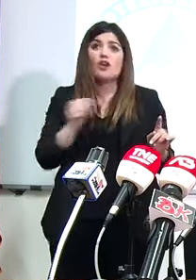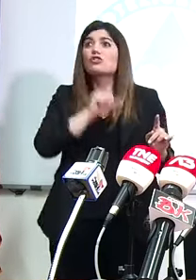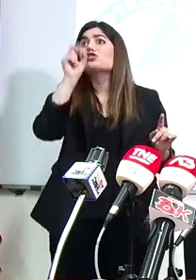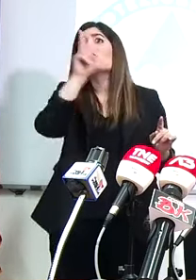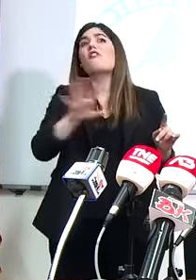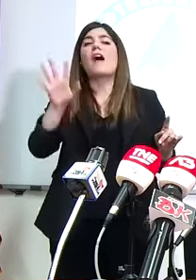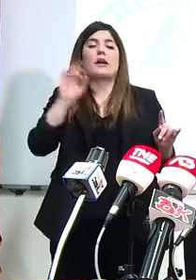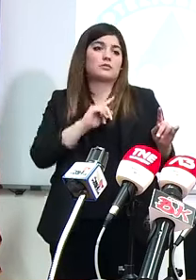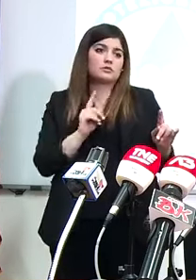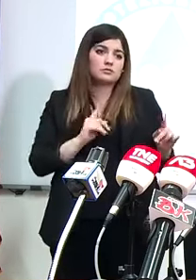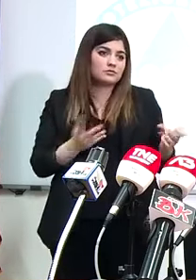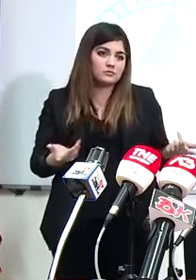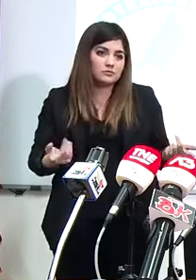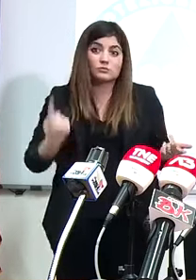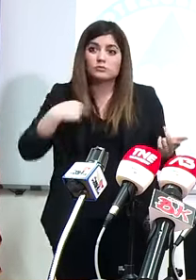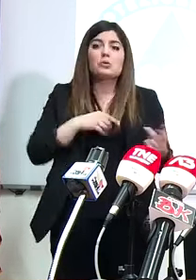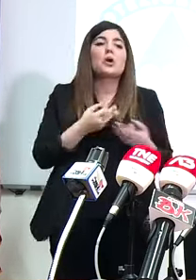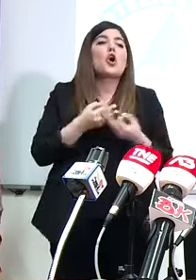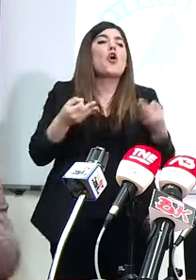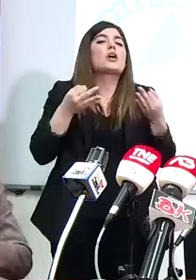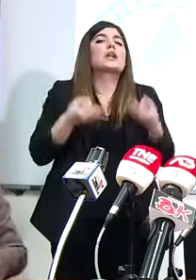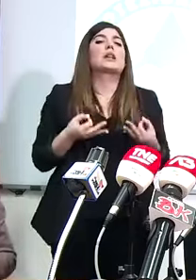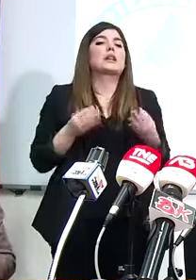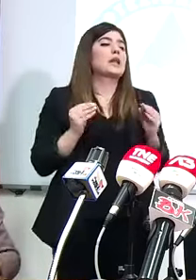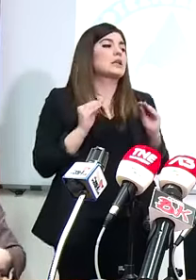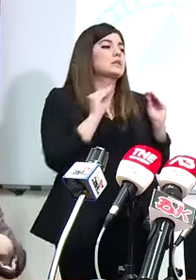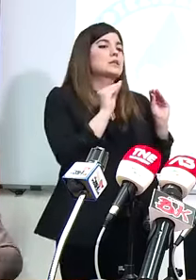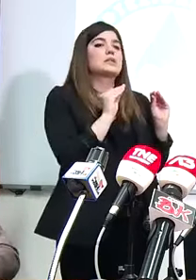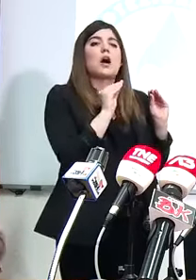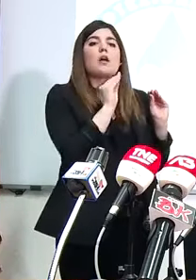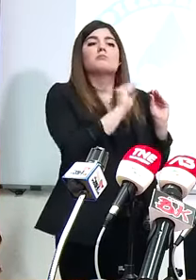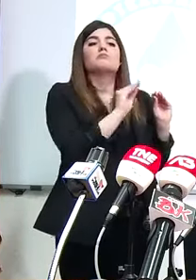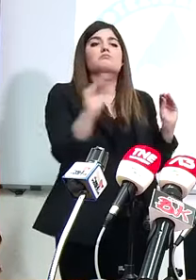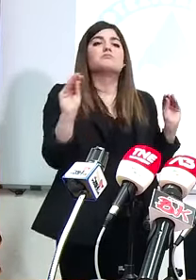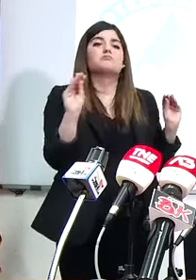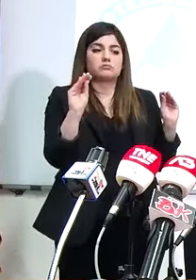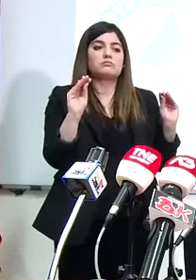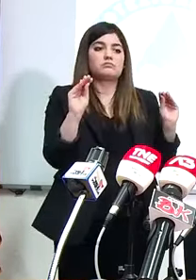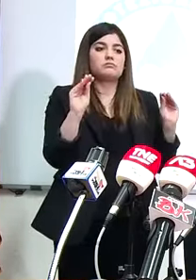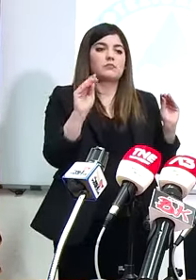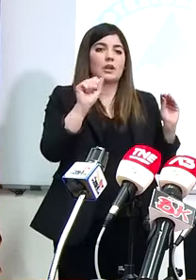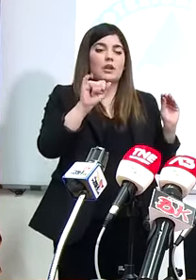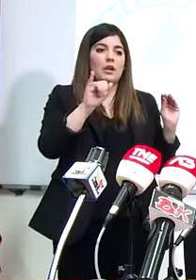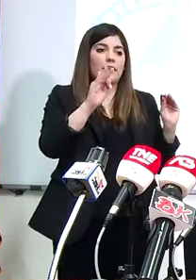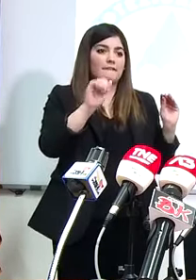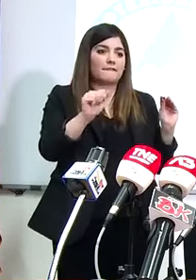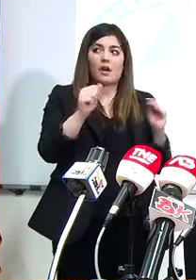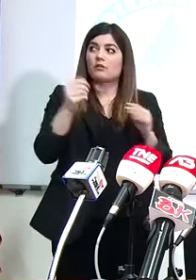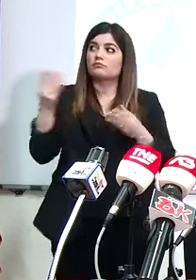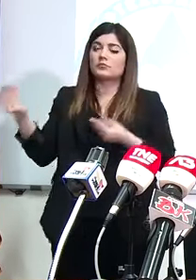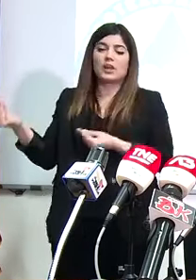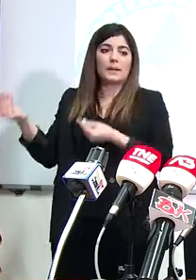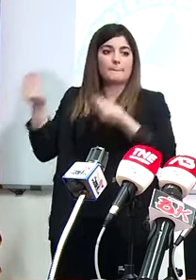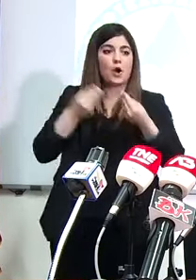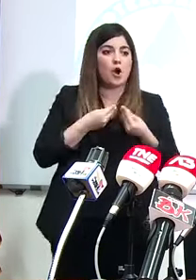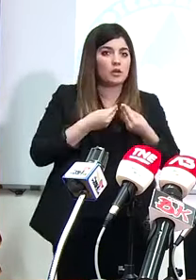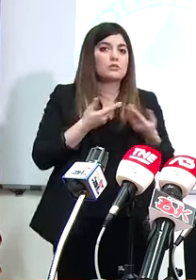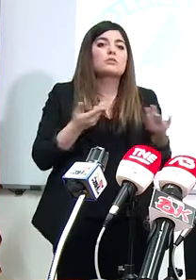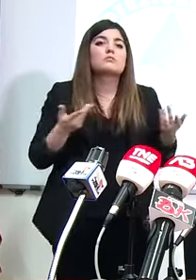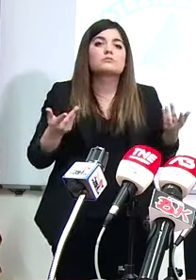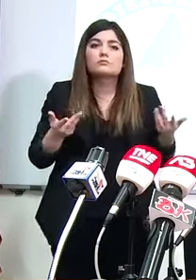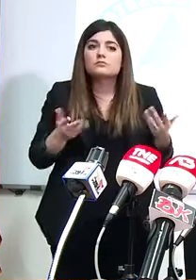e ci hanno guardato che abbiamo chiesto ad haifa un'autorizzazione a importare il farmaco da fuori sappiate che stiamo lavorando